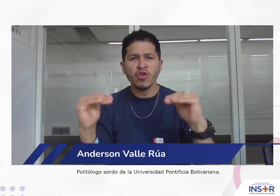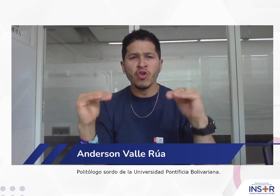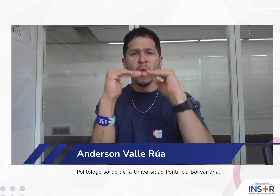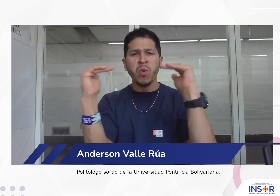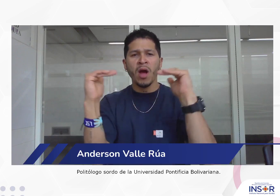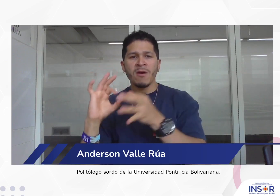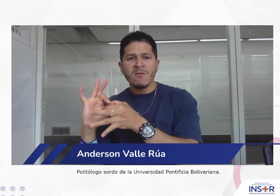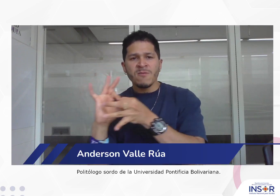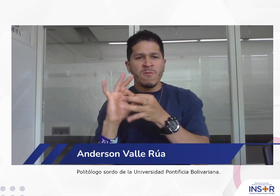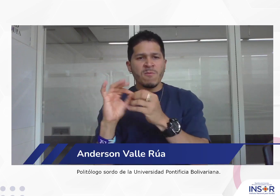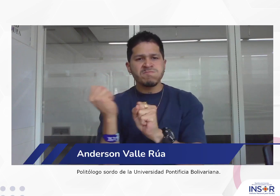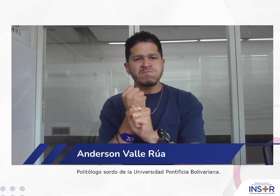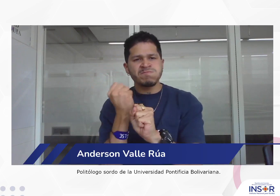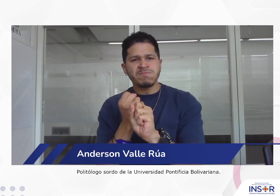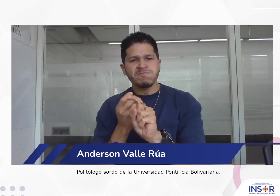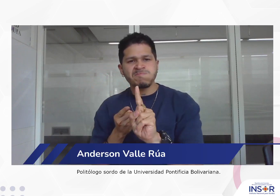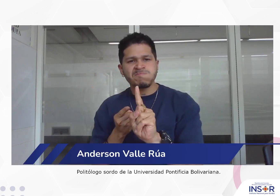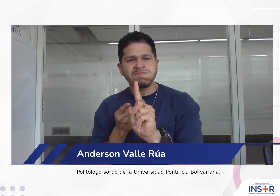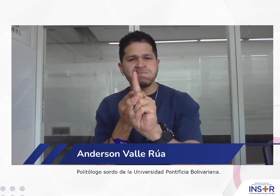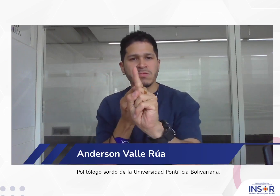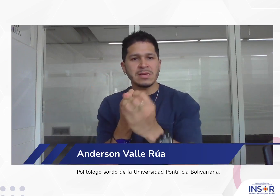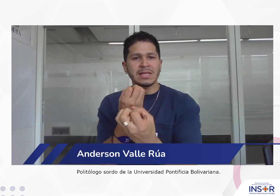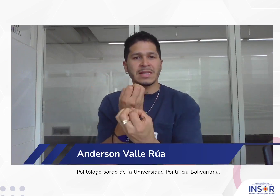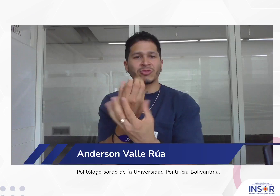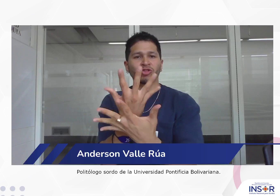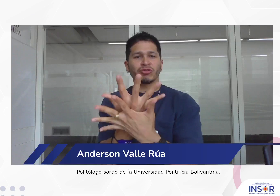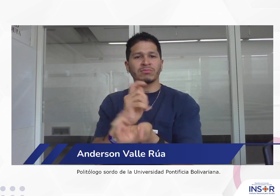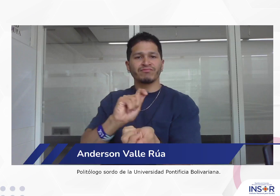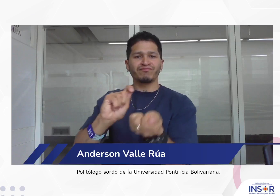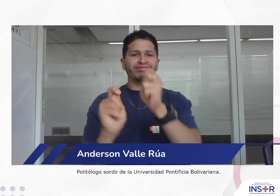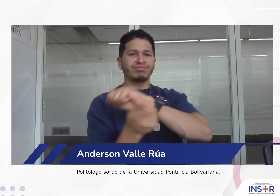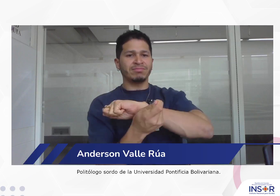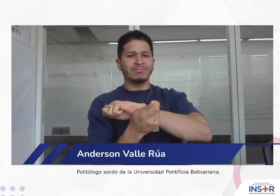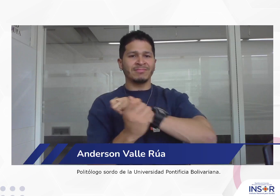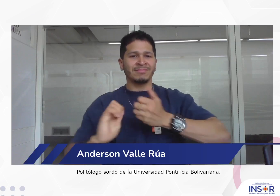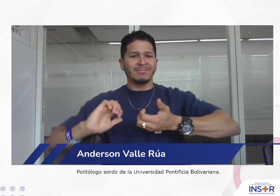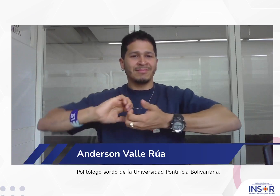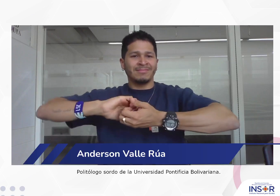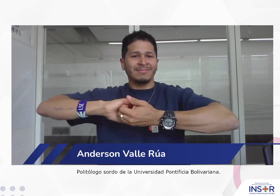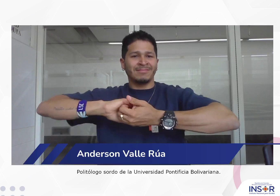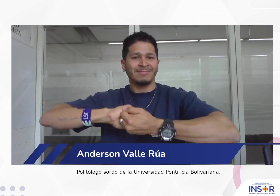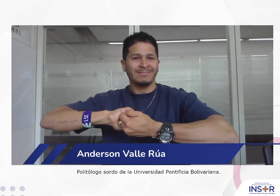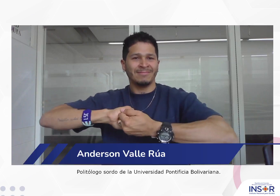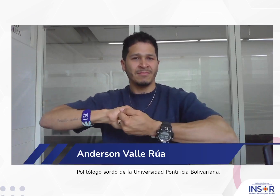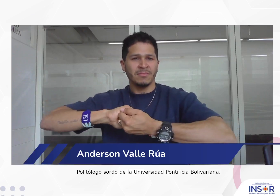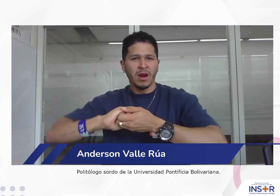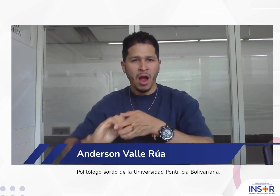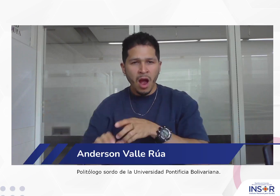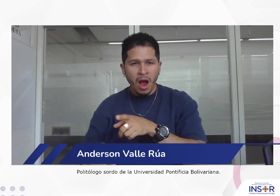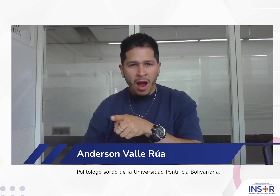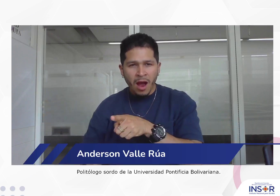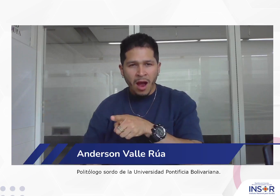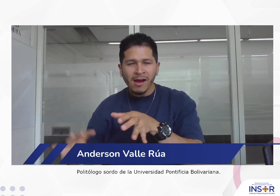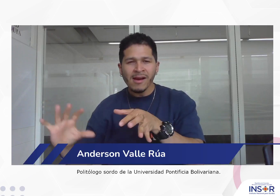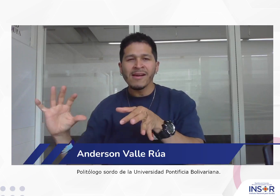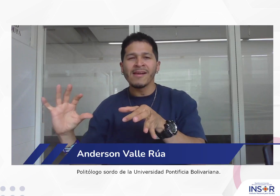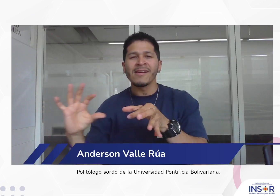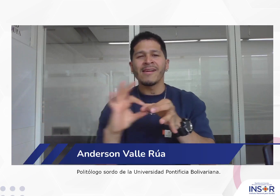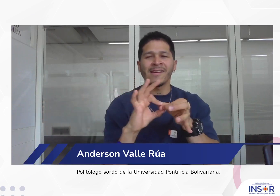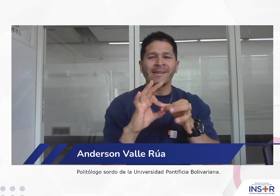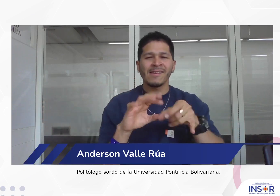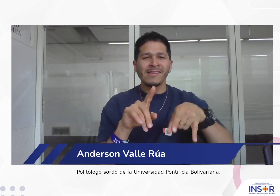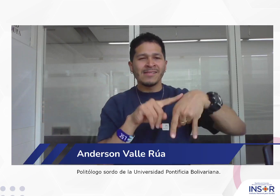un pensamiento desde la igualdad de género que les permita hacer estructuras, hacer cambios en las